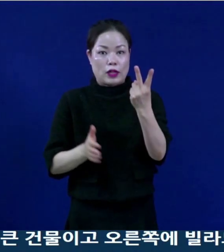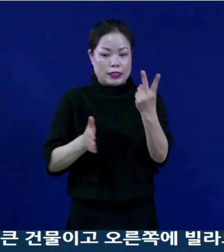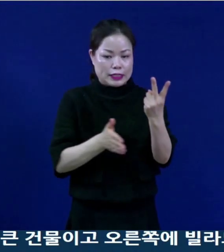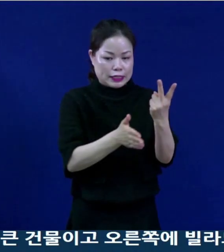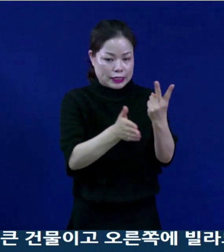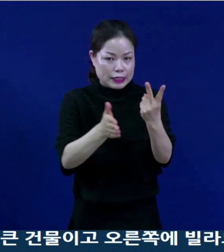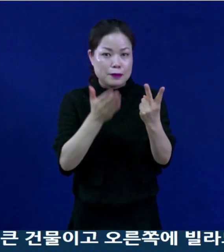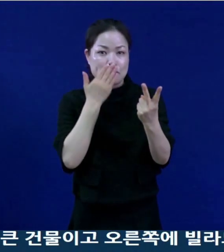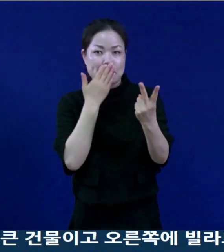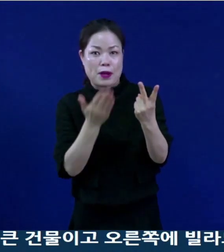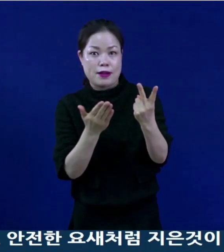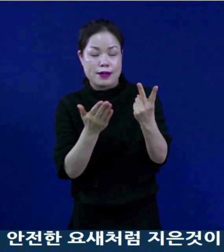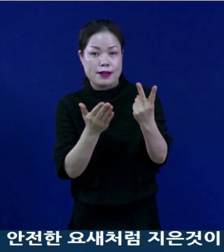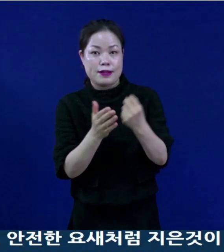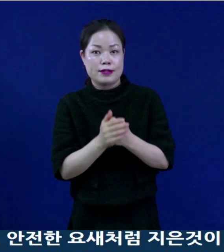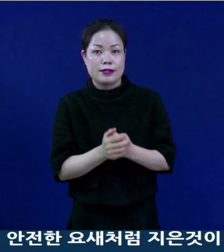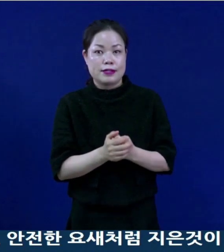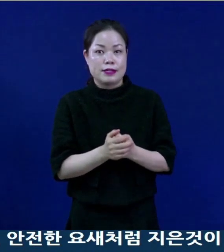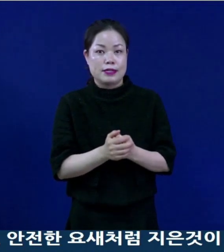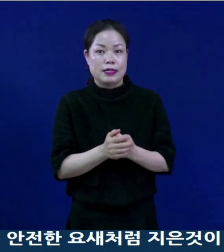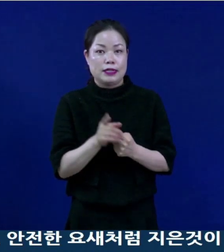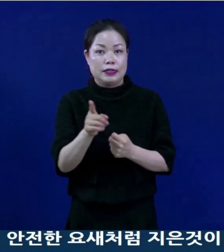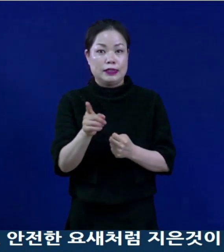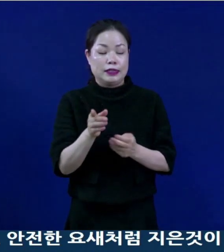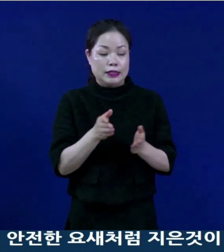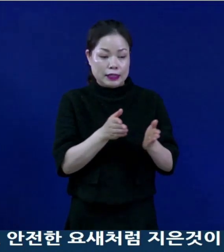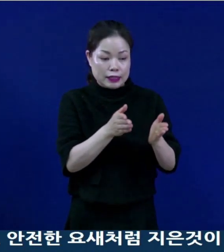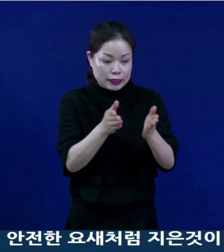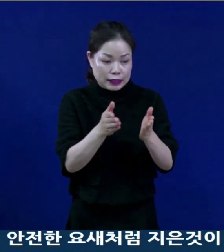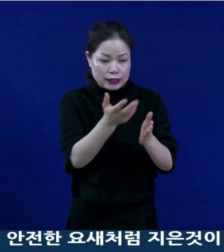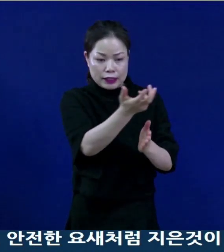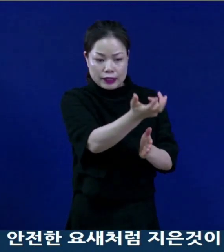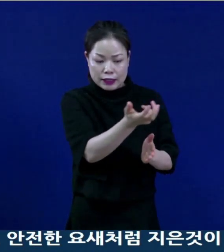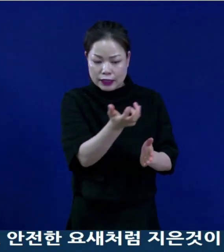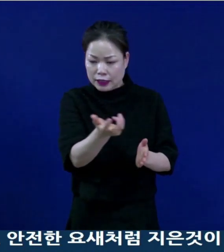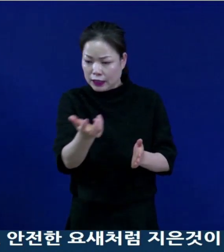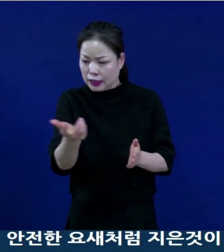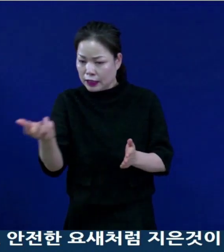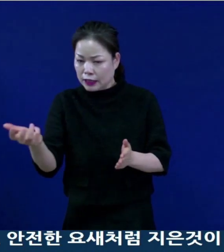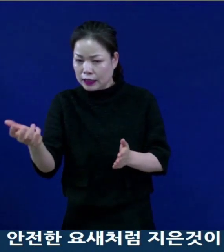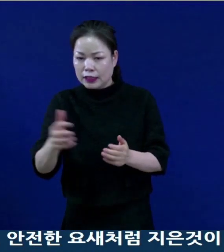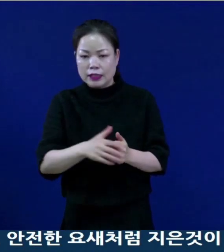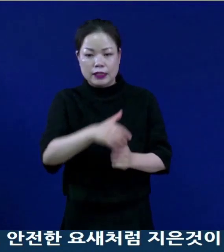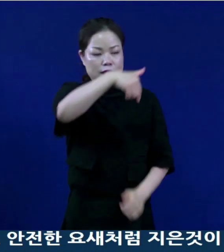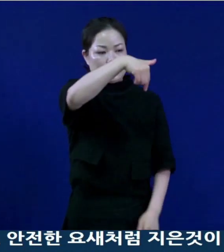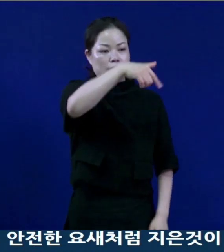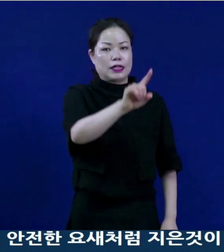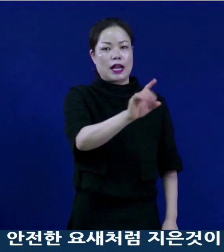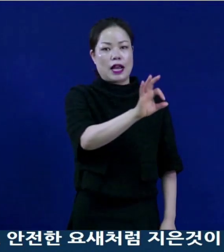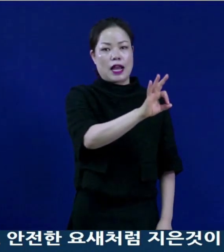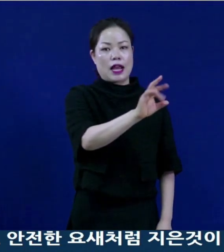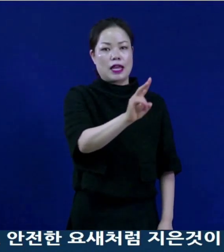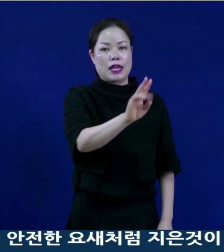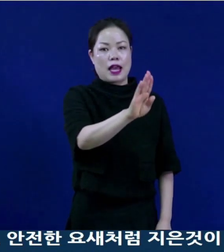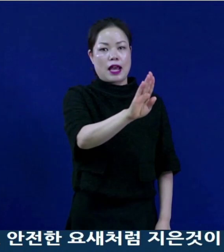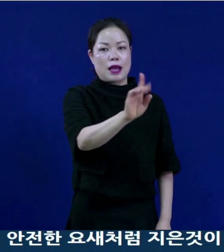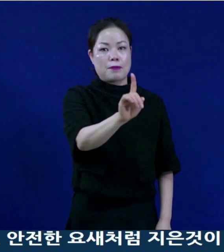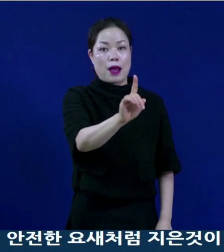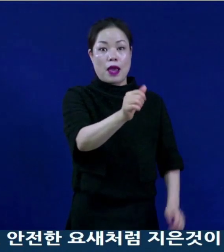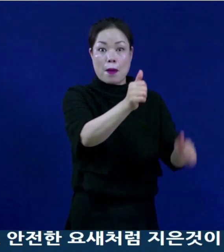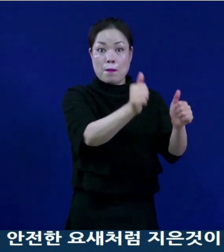이동이 가능합니다. 조론 길을 따라서 예수님께서 가야바의 법정에서 빌라도의